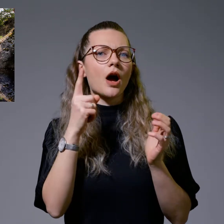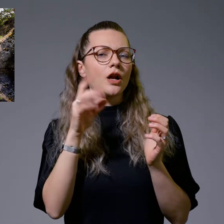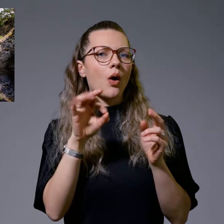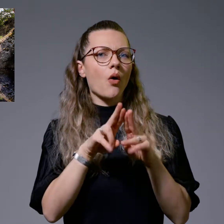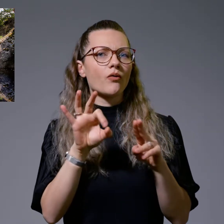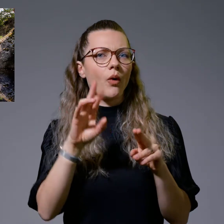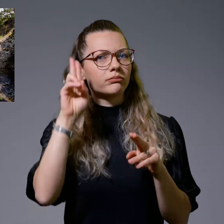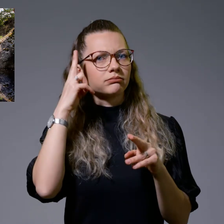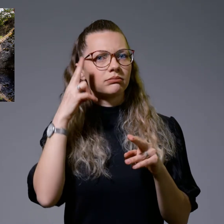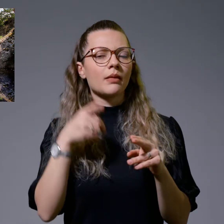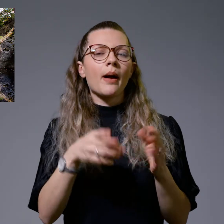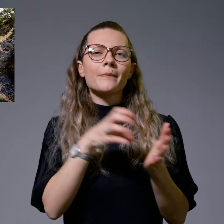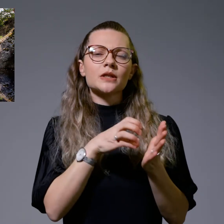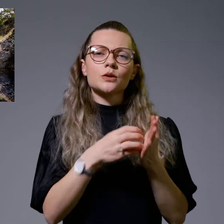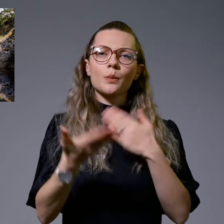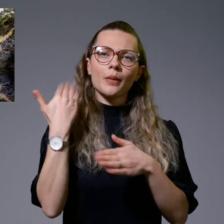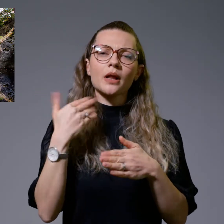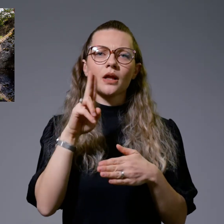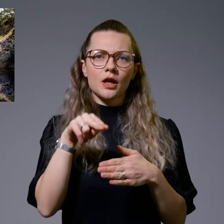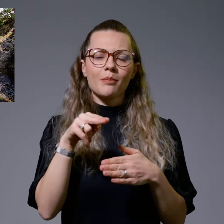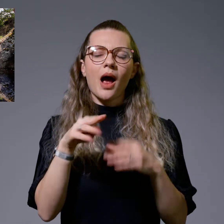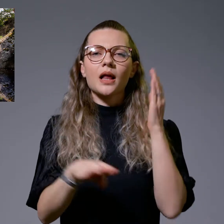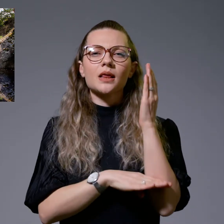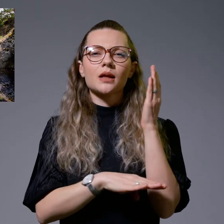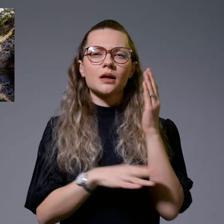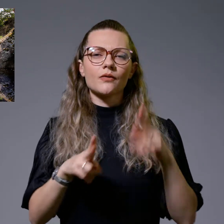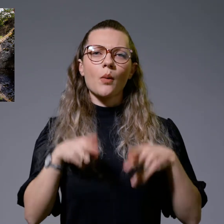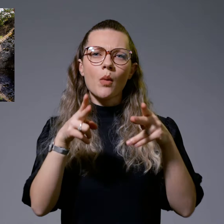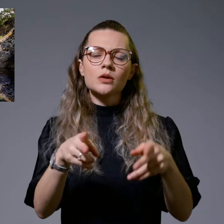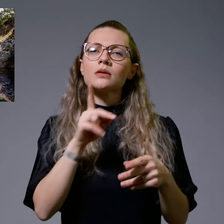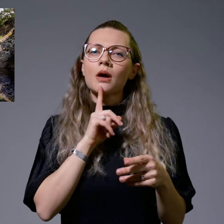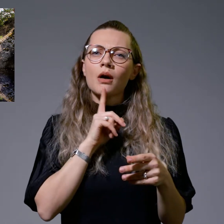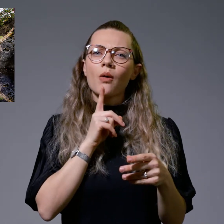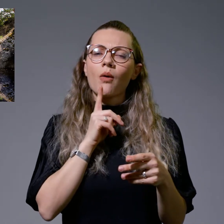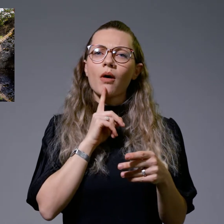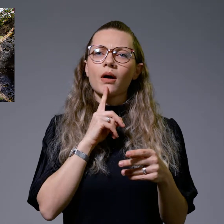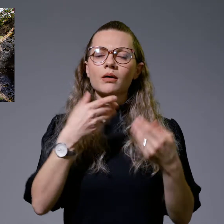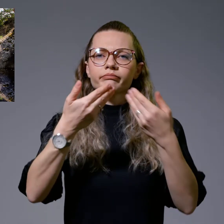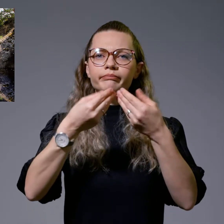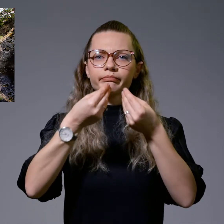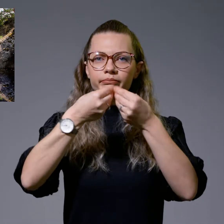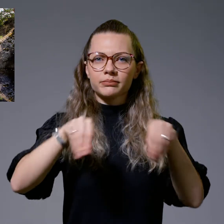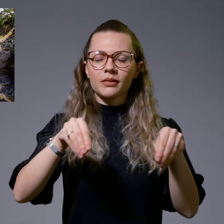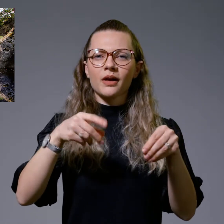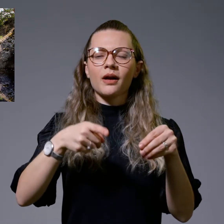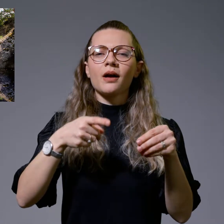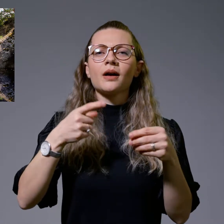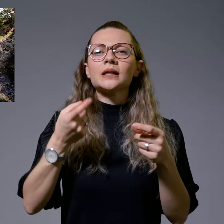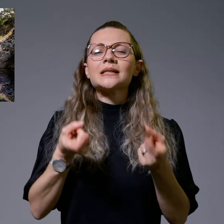место претходно имало дрвен мост, кој се преполовил под товарот на еден локален